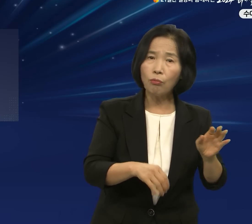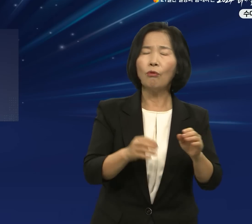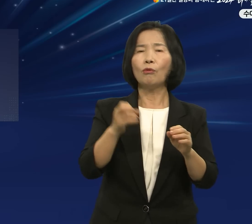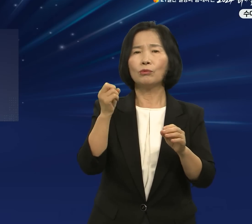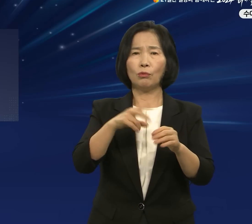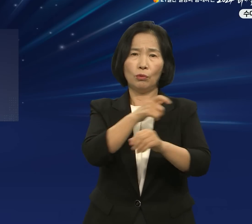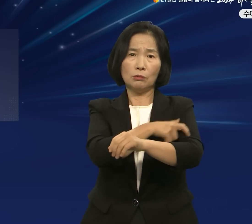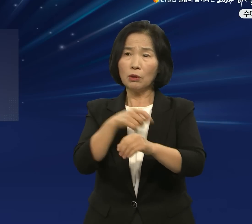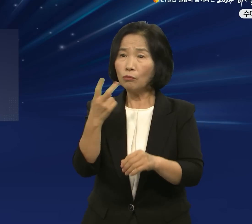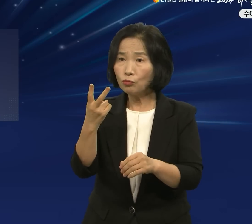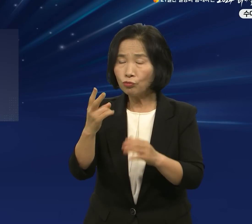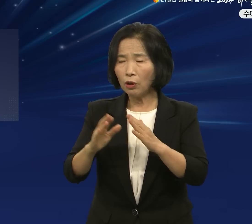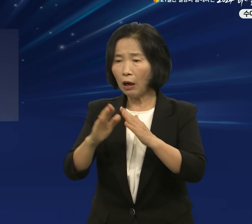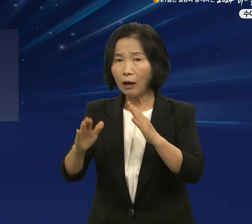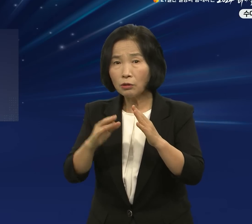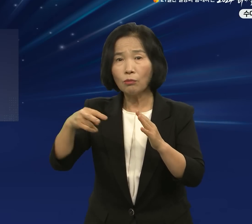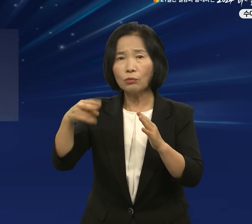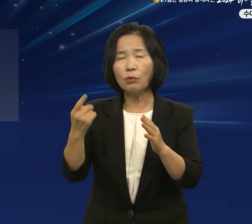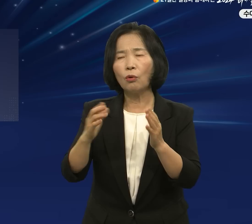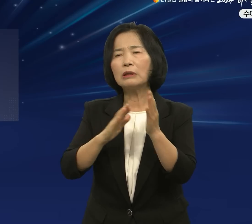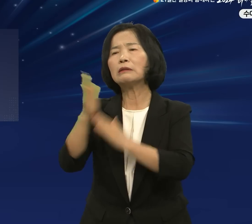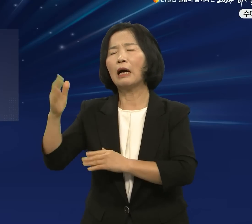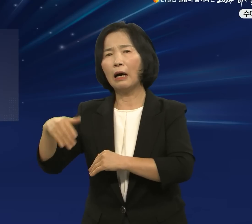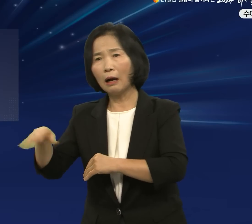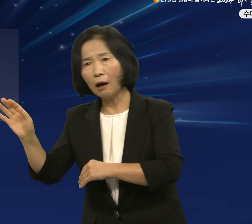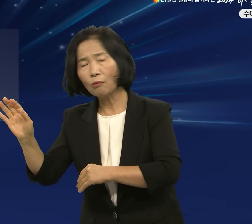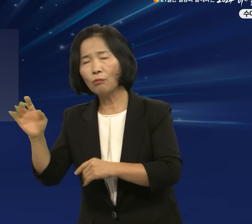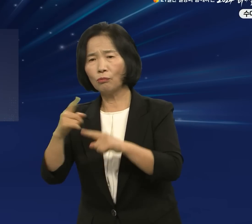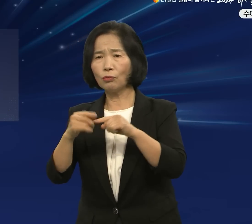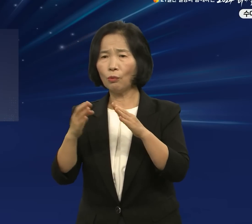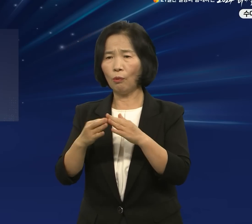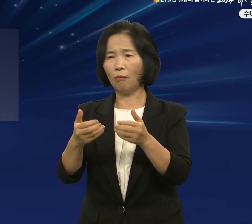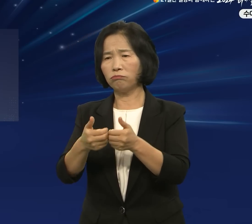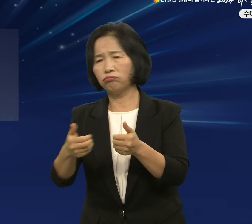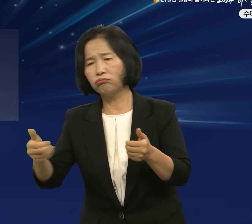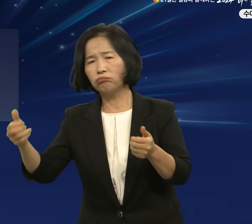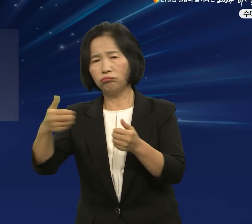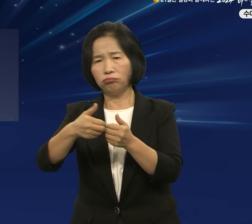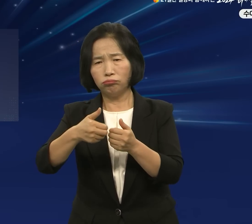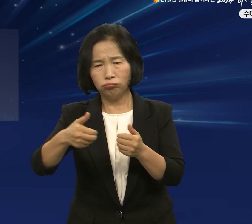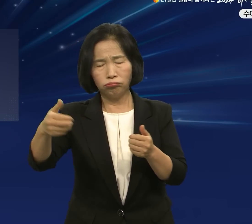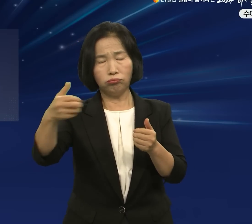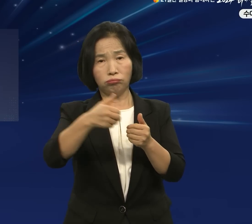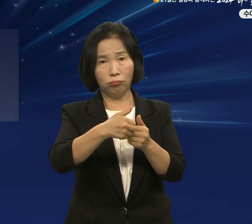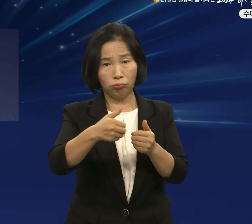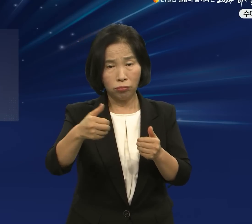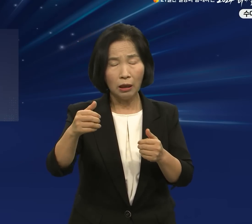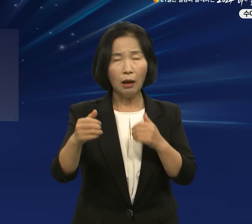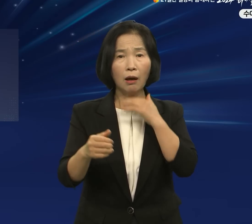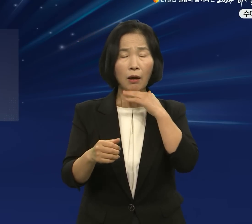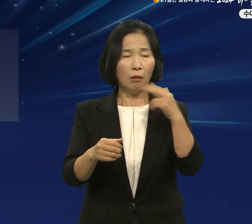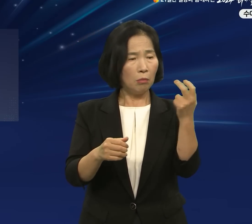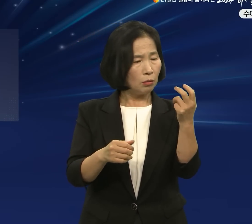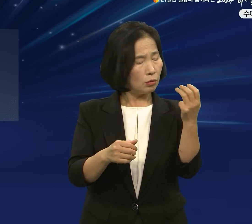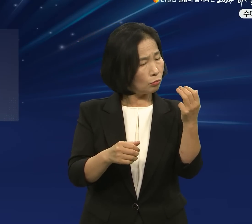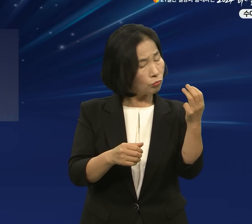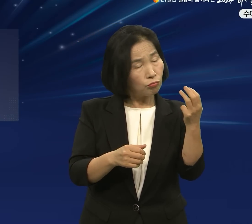2가정도 이사를 가고 교회를 떠나셨습니다. 8, 90대 할머니 성도 몇